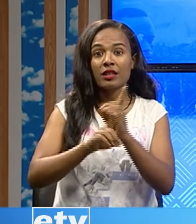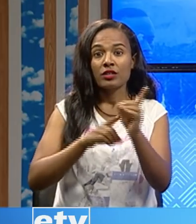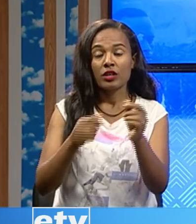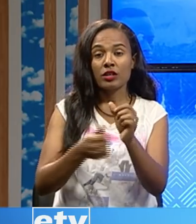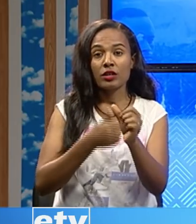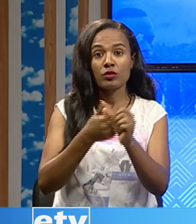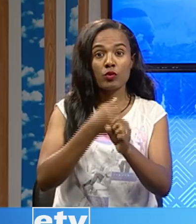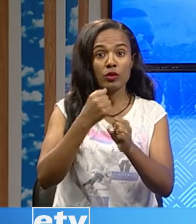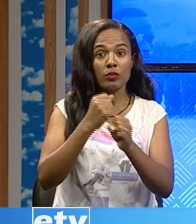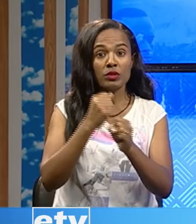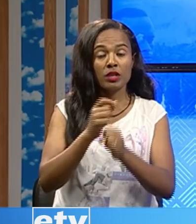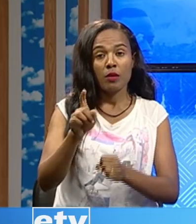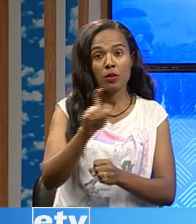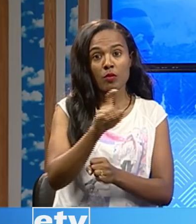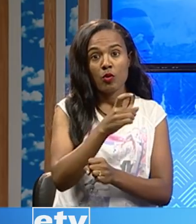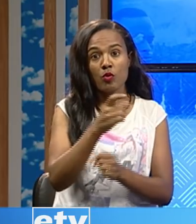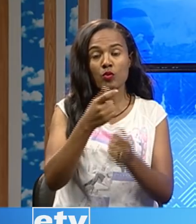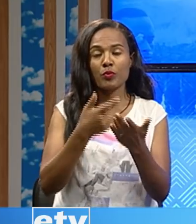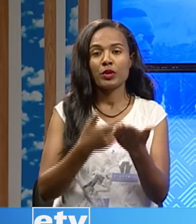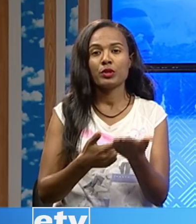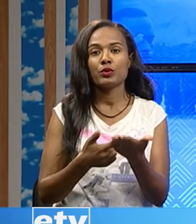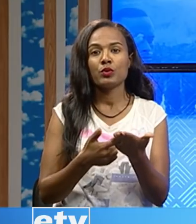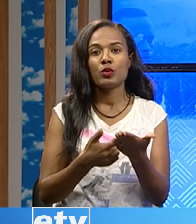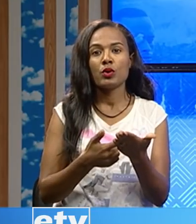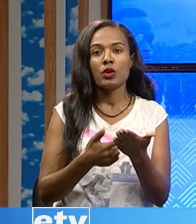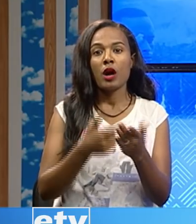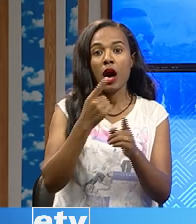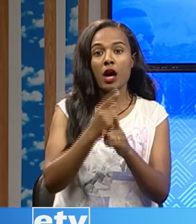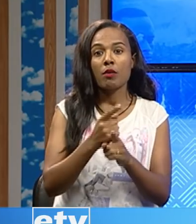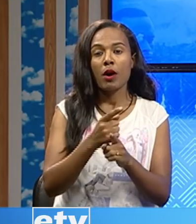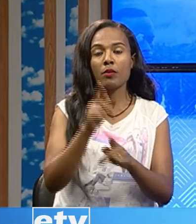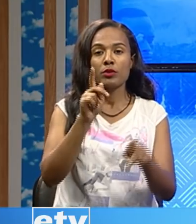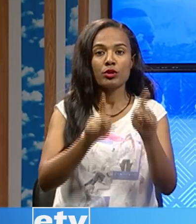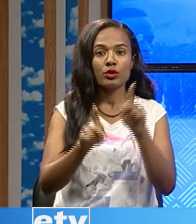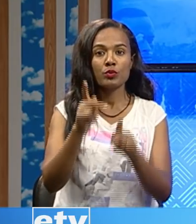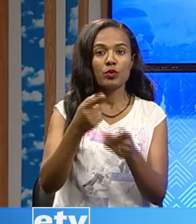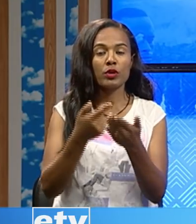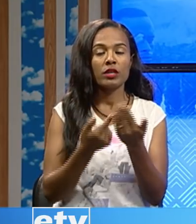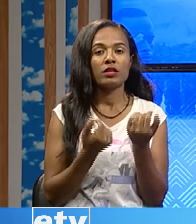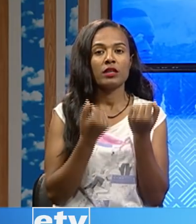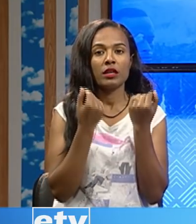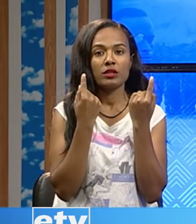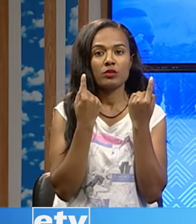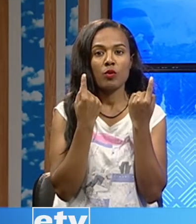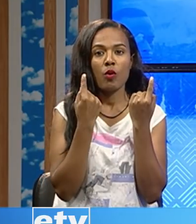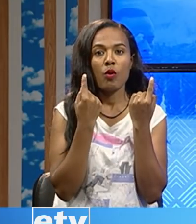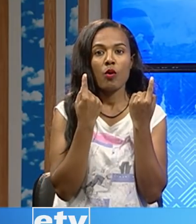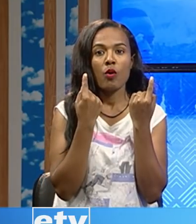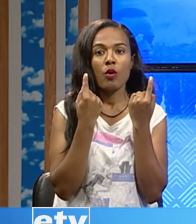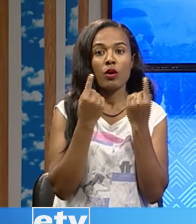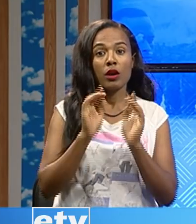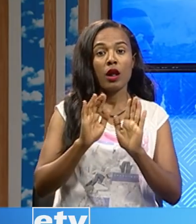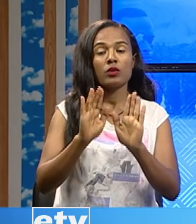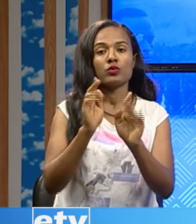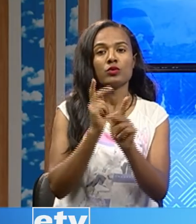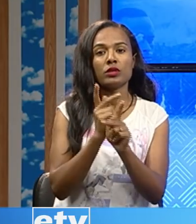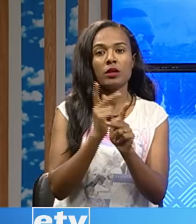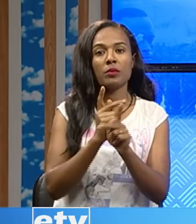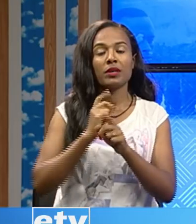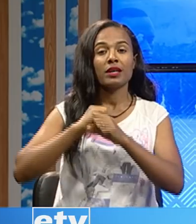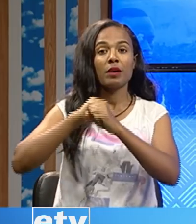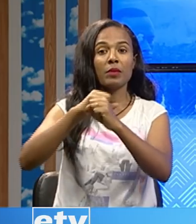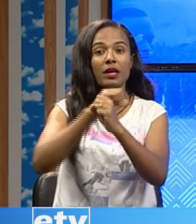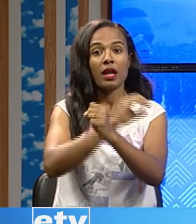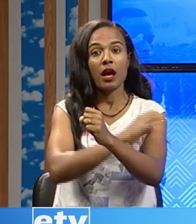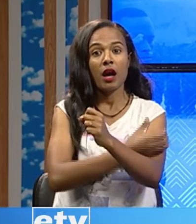የሚሰራ በመሆኑ በዚሁ አግባብ ህዝቡ ይሄን ተገንዝቦ ራሱን እንዲጠብቅ ከመከላከያ